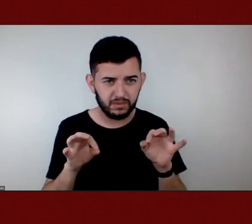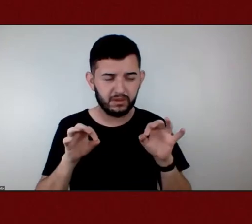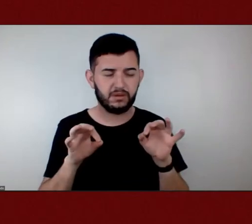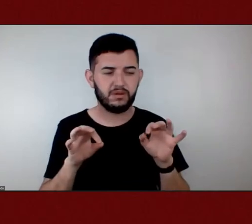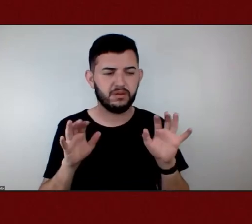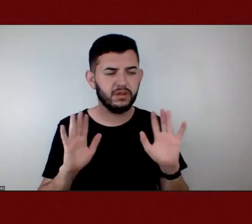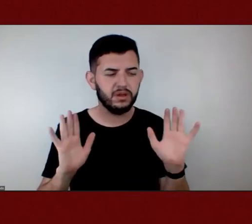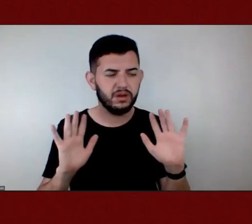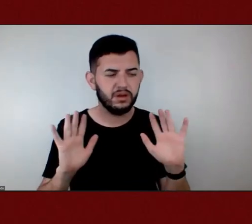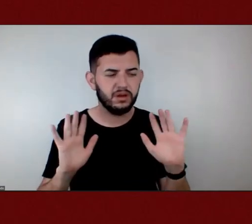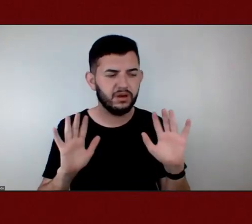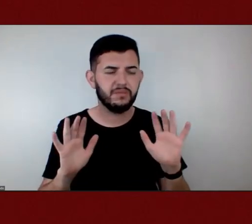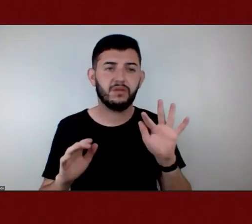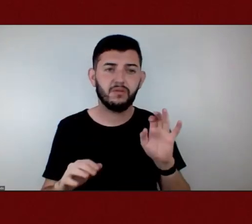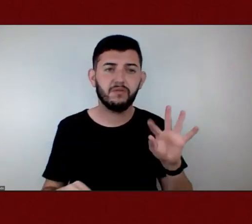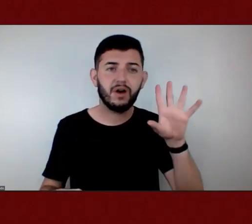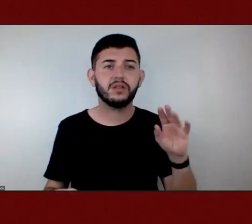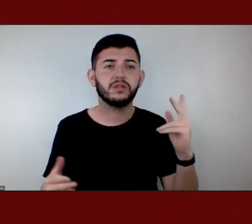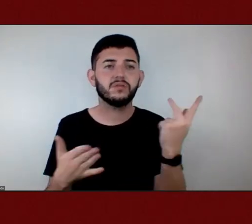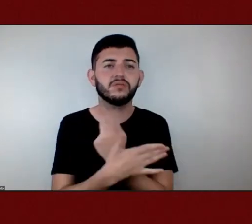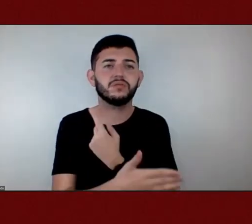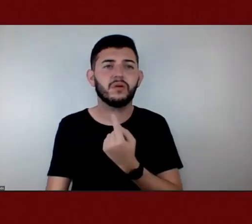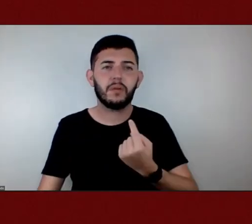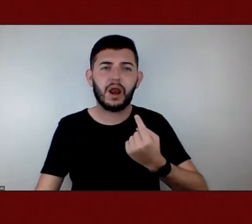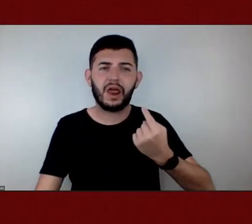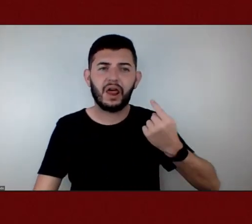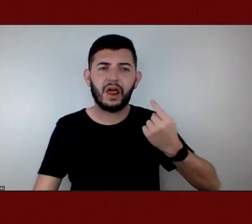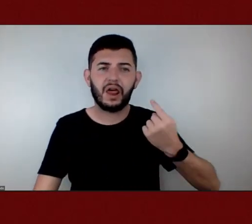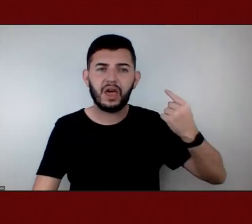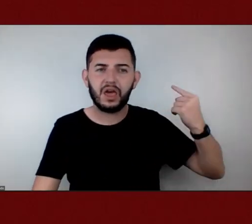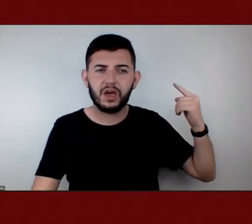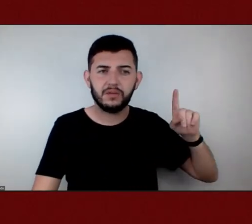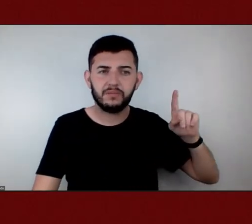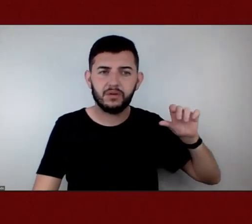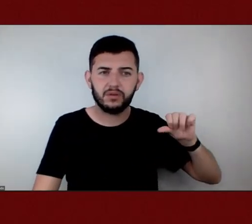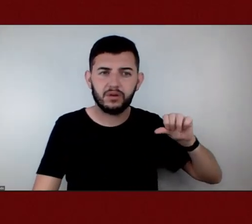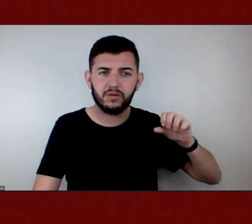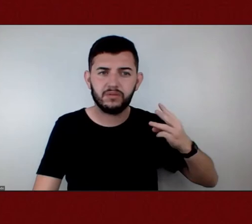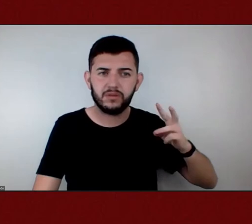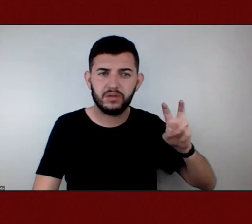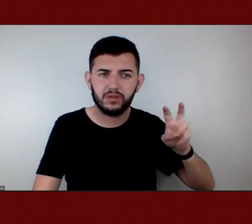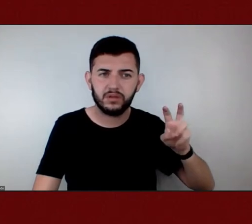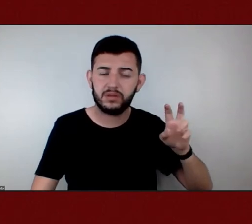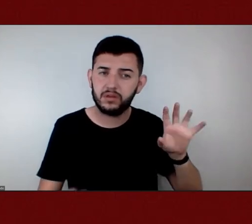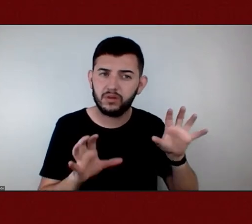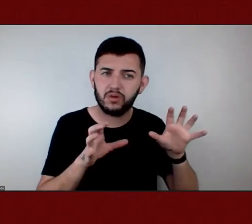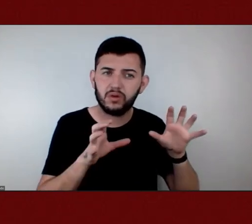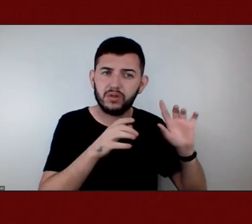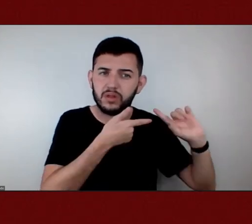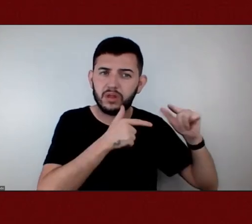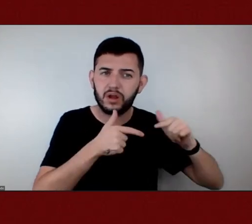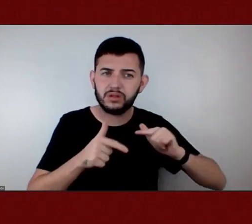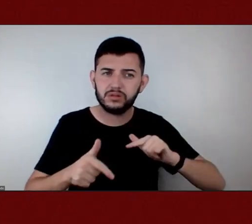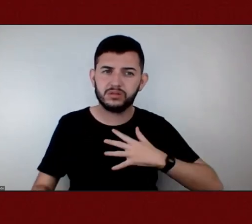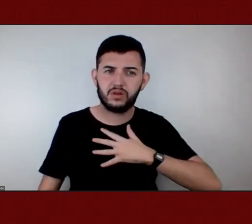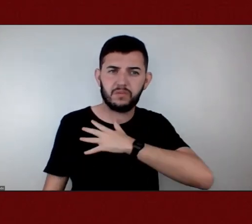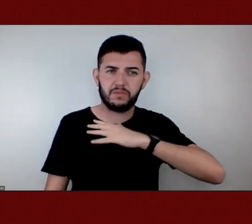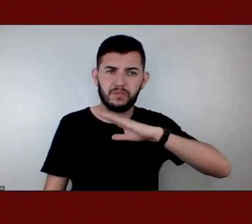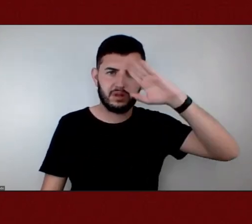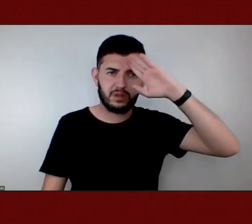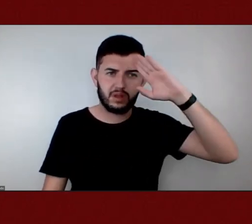1935, por conta de uma tradição militarista dura de morrer, o assalto ao